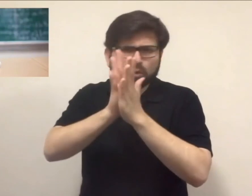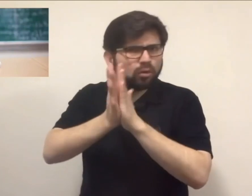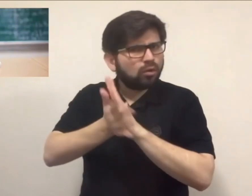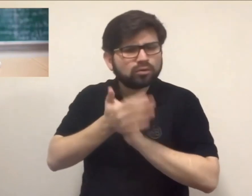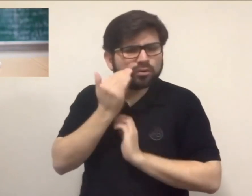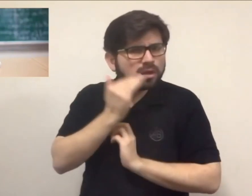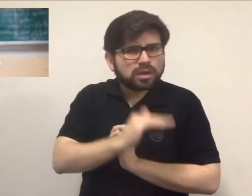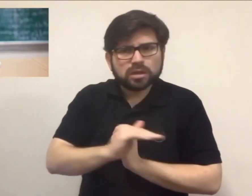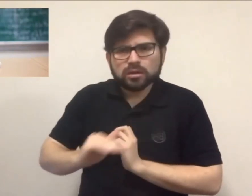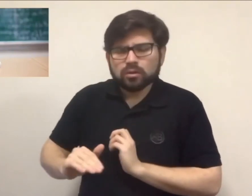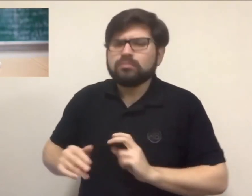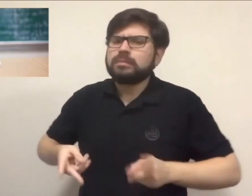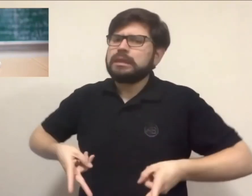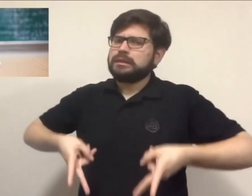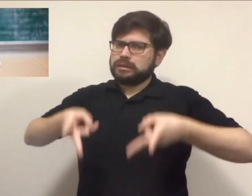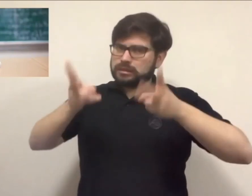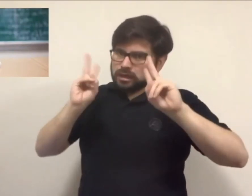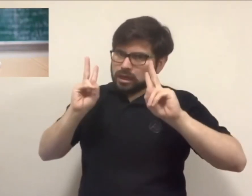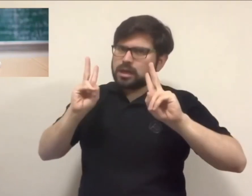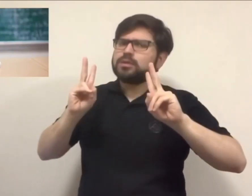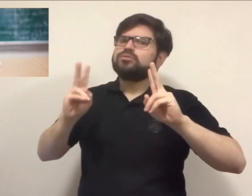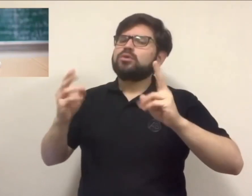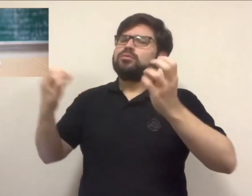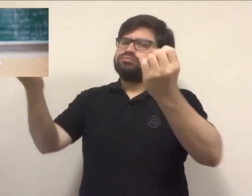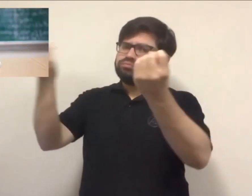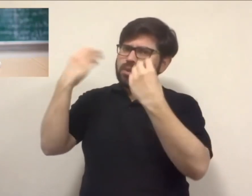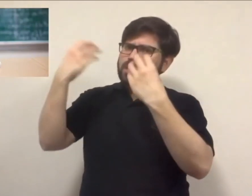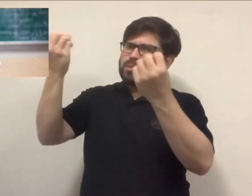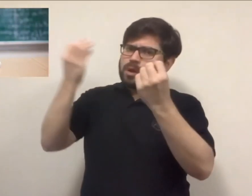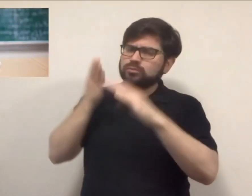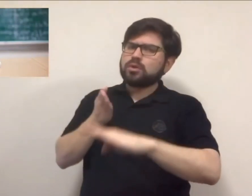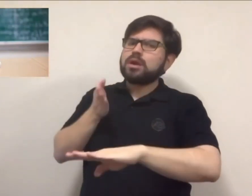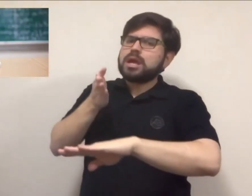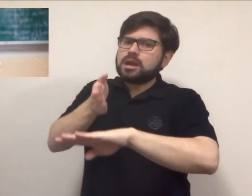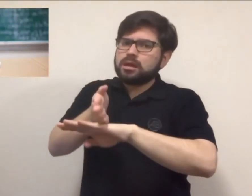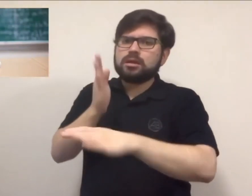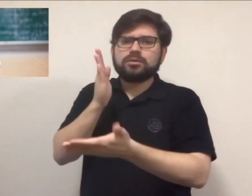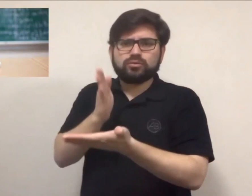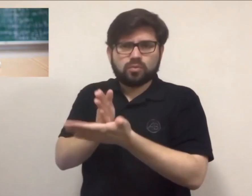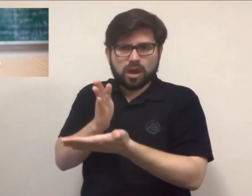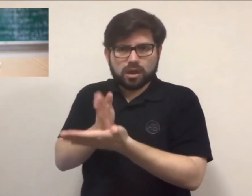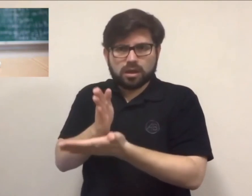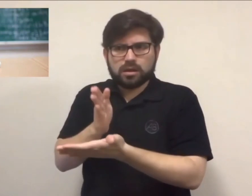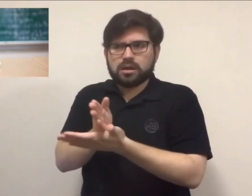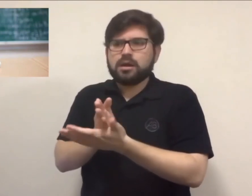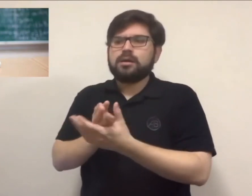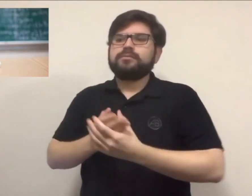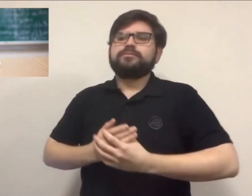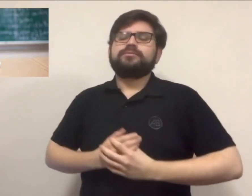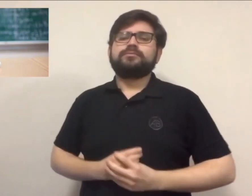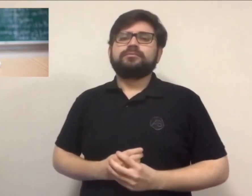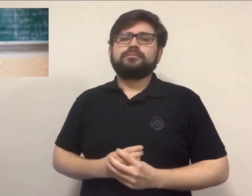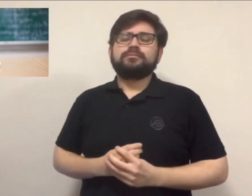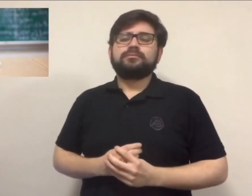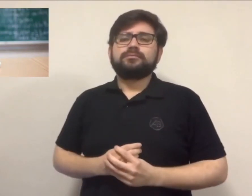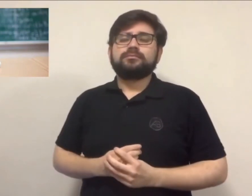Los niños, todos los niños, tienen derecho a recibir educación, a asistir al